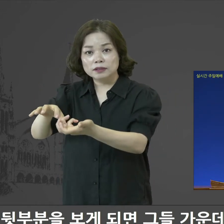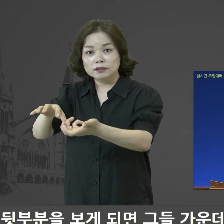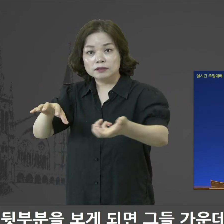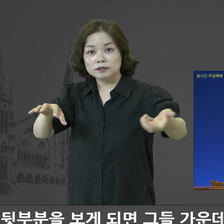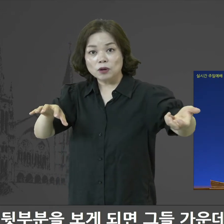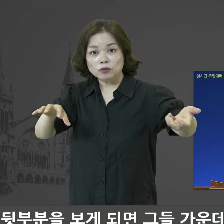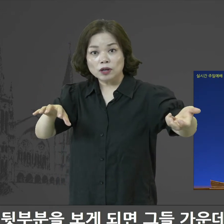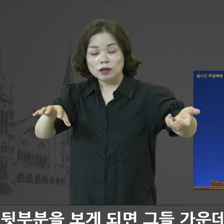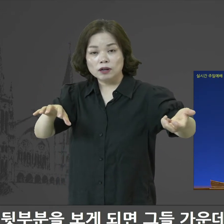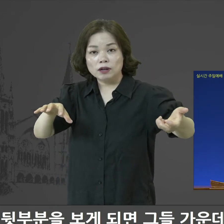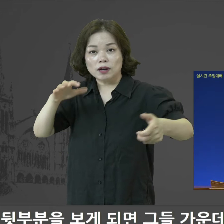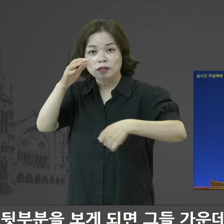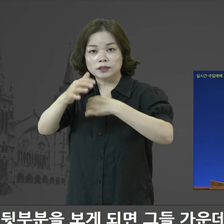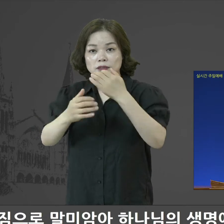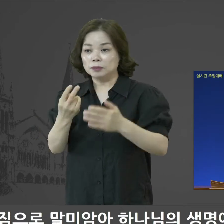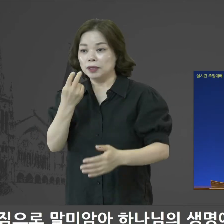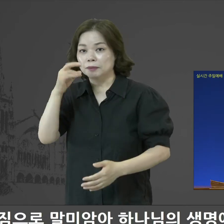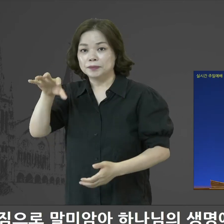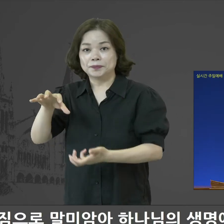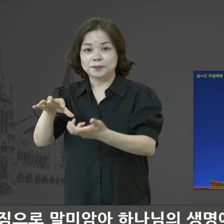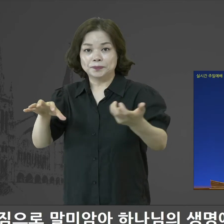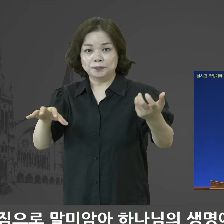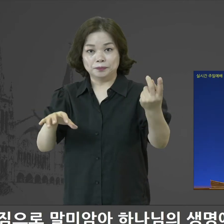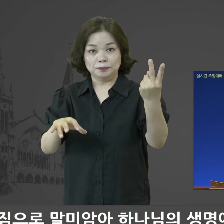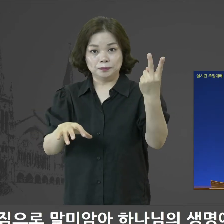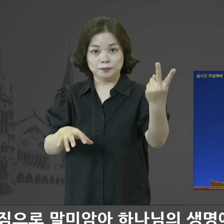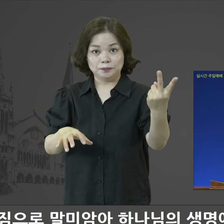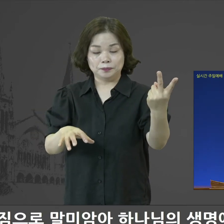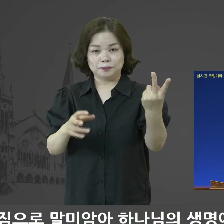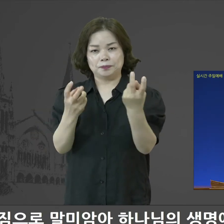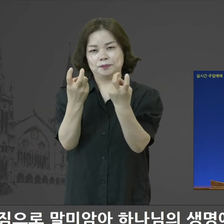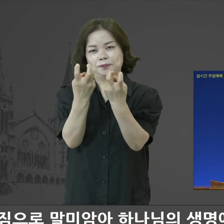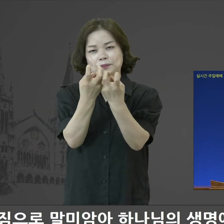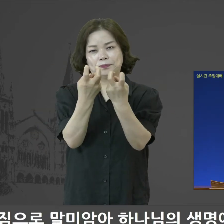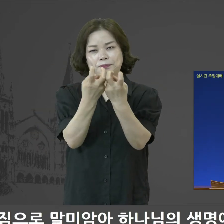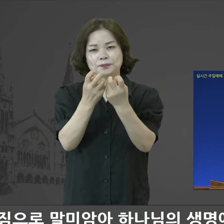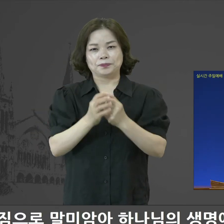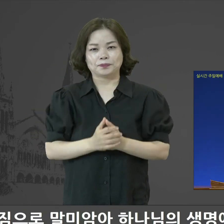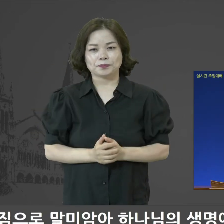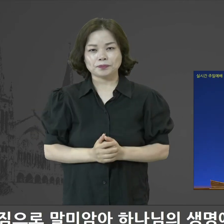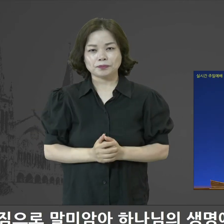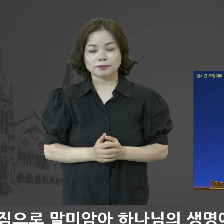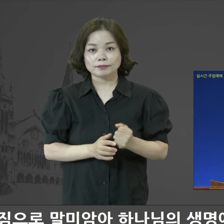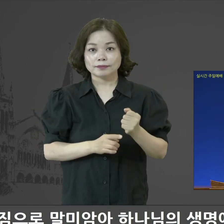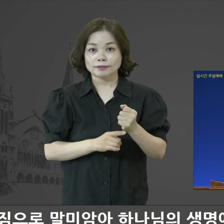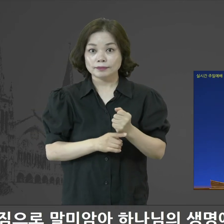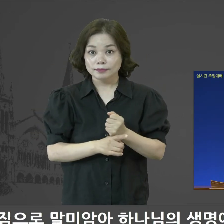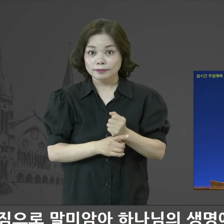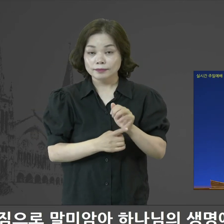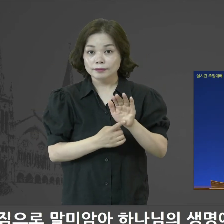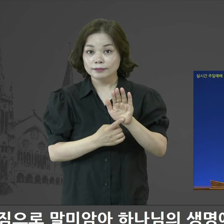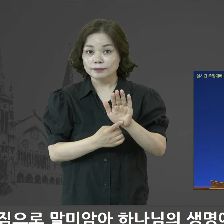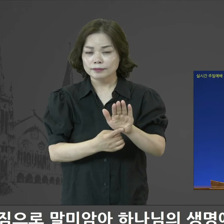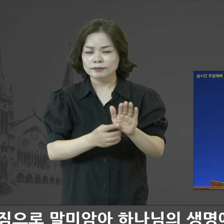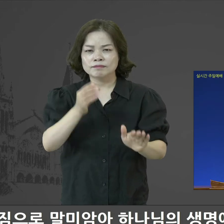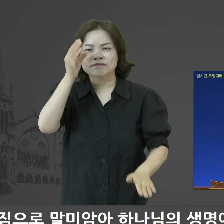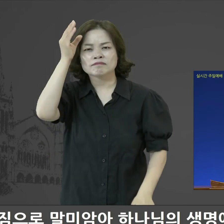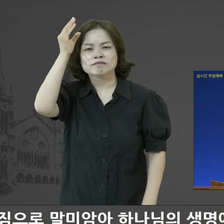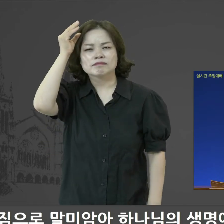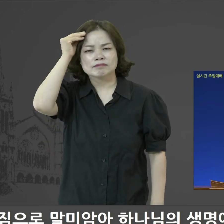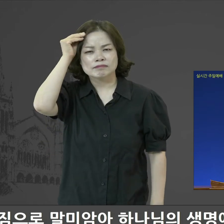있도다. 하나님의 생명에서 떠나는 두 가지 방법, 이유 나타나죠.